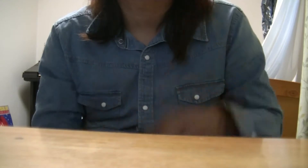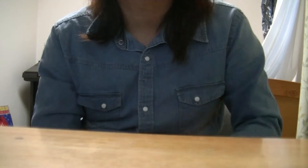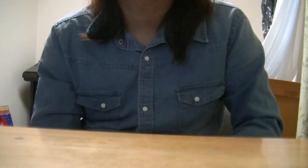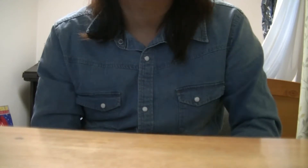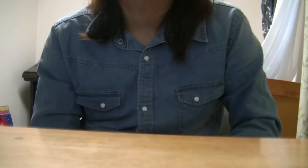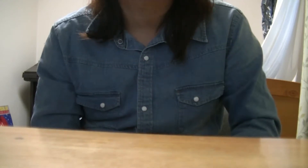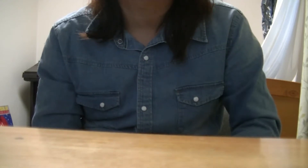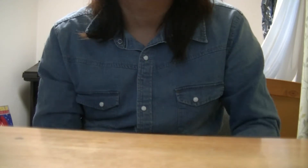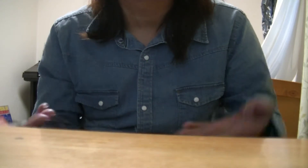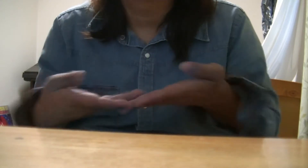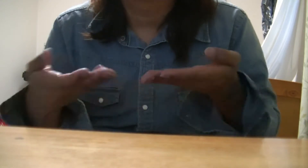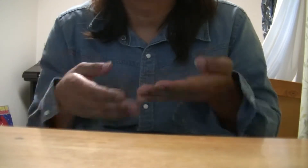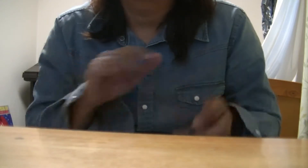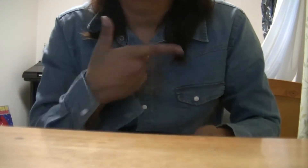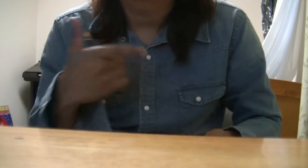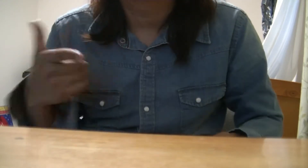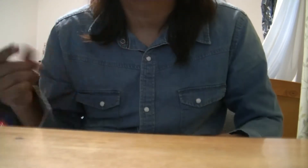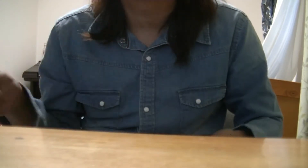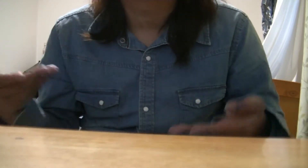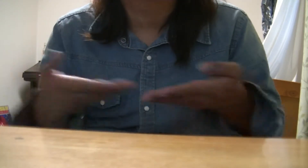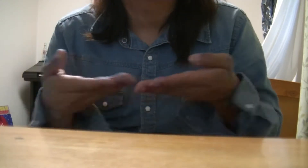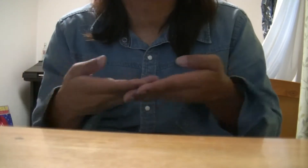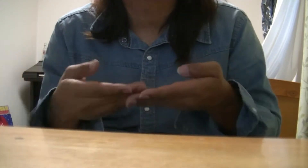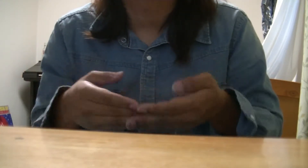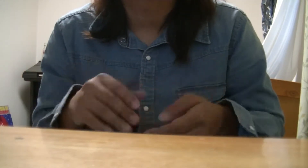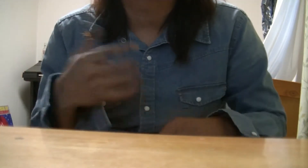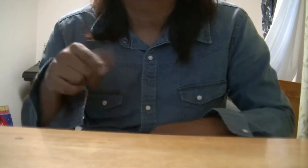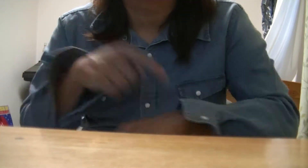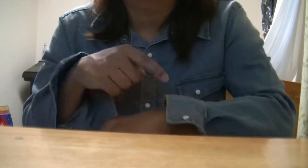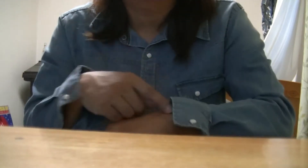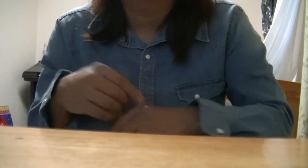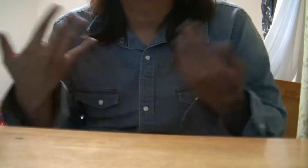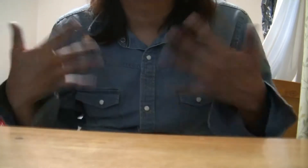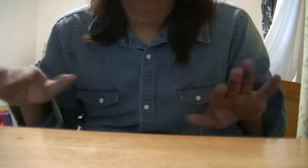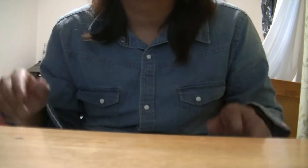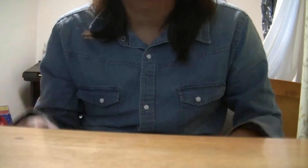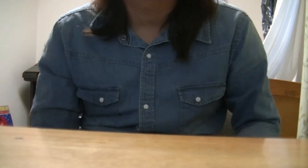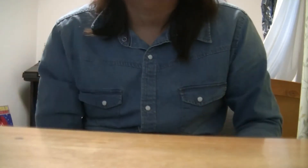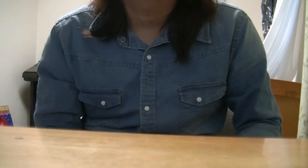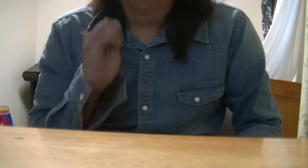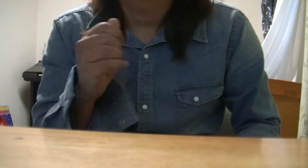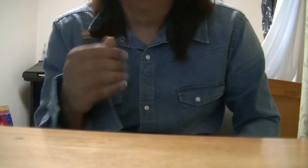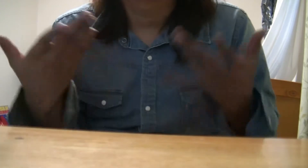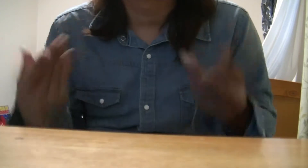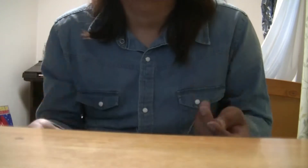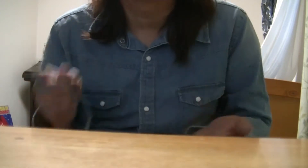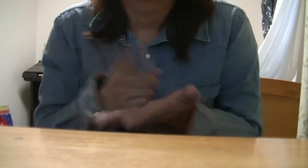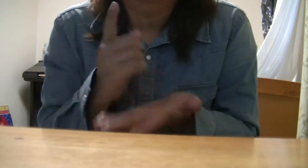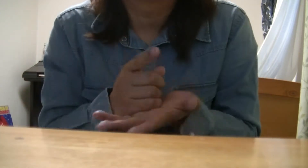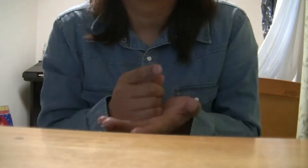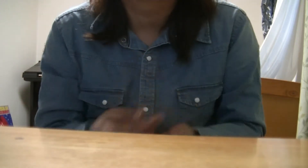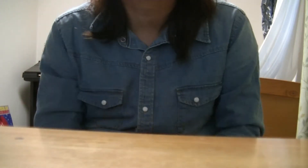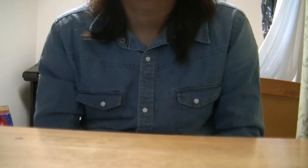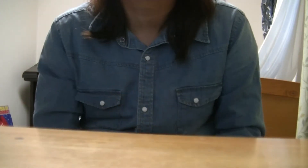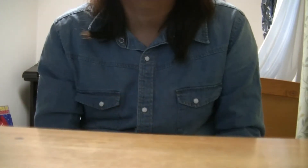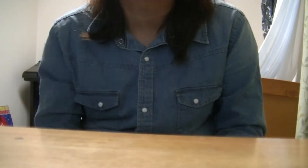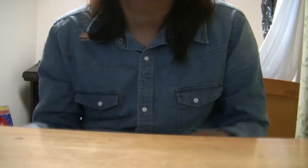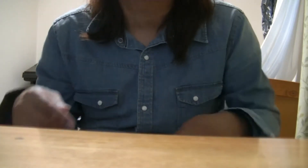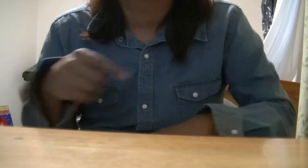ルバイトスタッフより、アルバイトスタッフって仕事ないじゃないですか。ちょっと言い方、ここだけの表現にしてもらっていいですか。アルバイトスタッフって、例